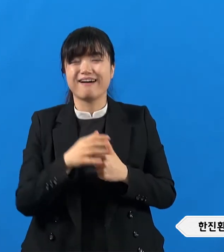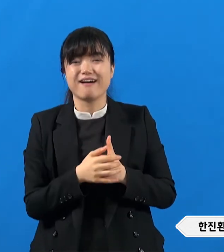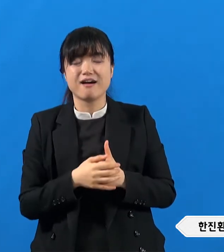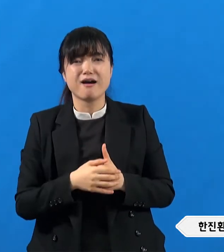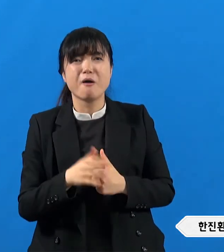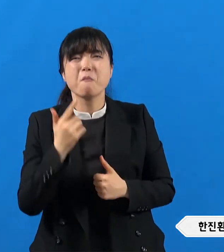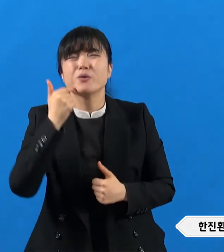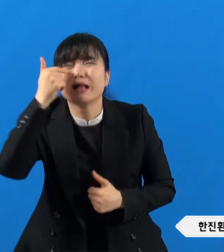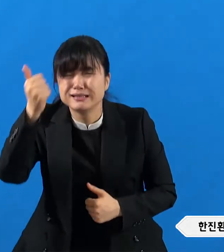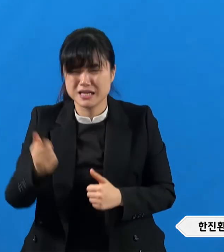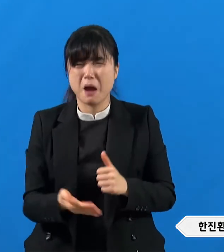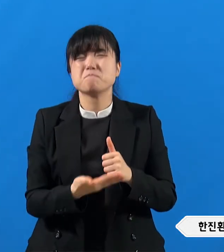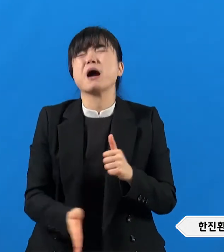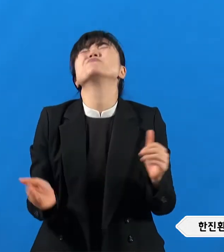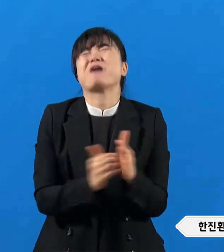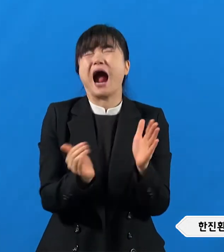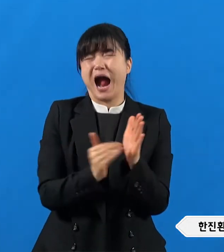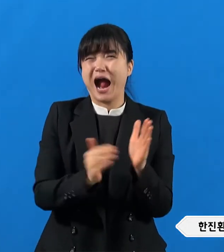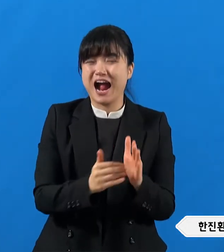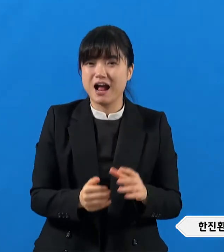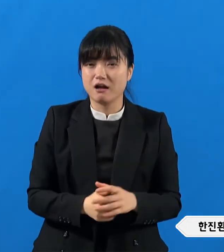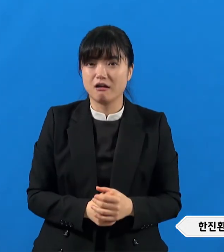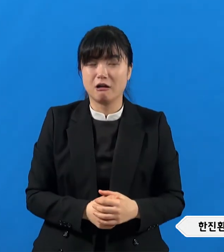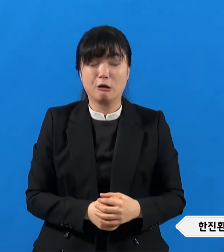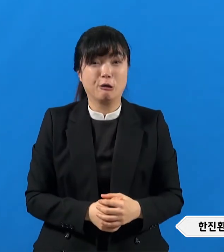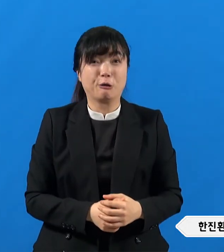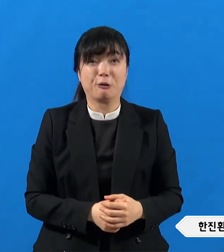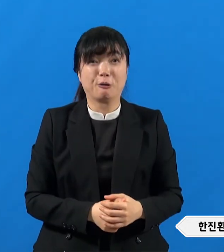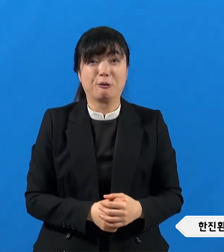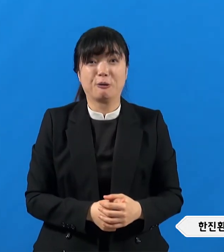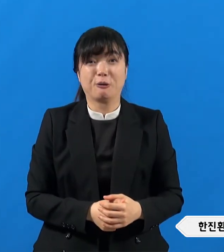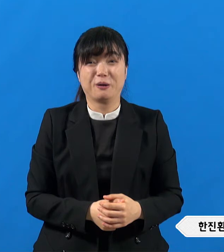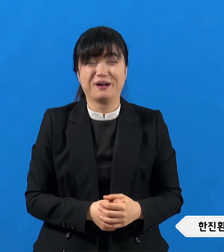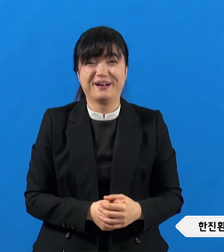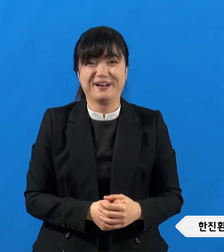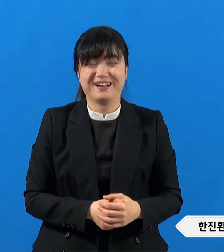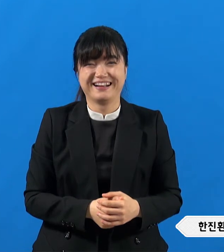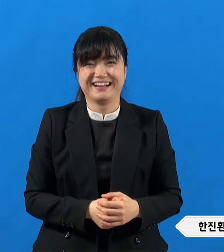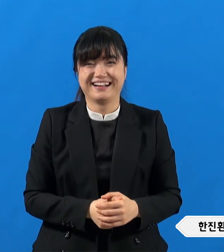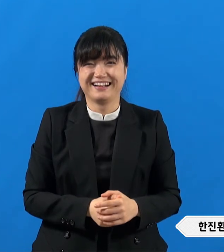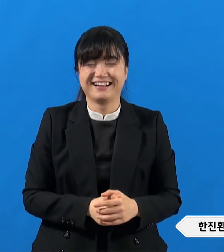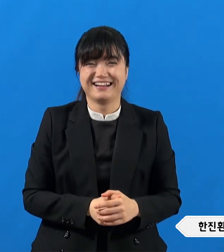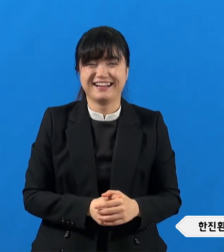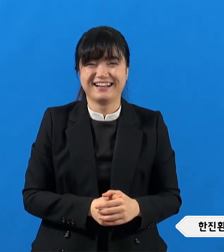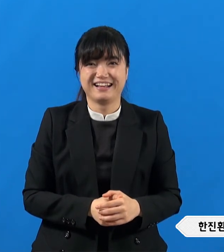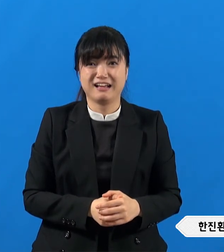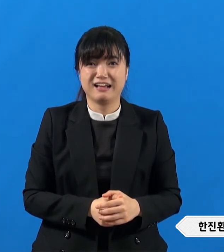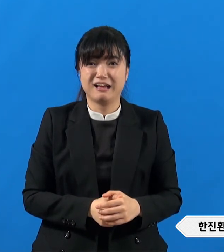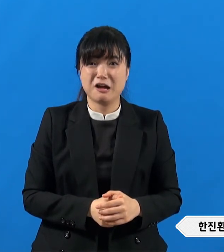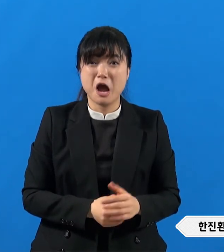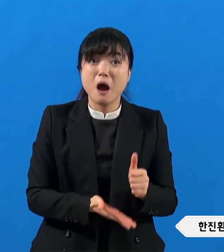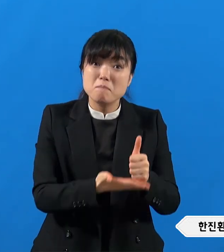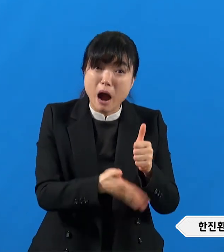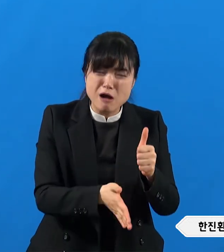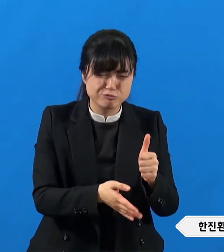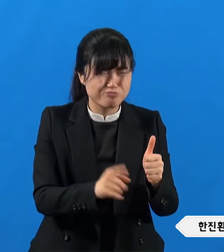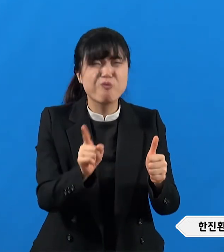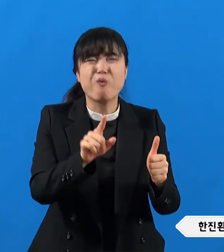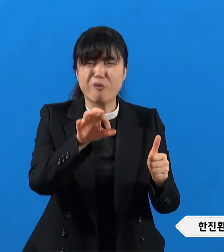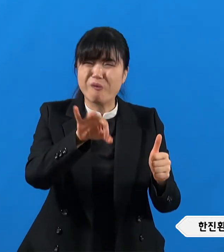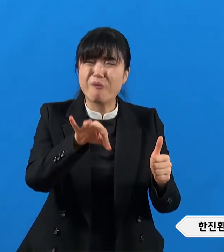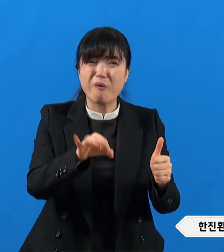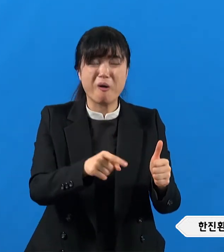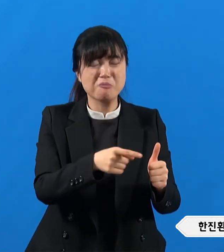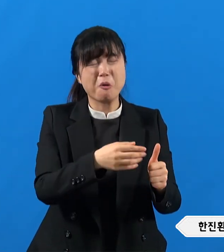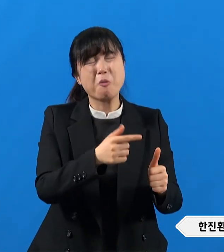왔습니다. 목사님, 방구 나왔습니다. 그 흔한 방구가 그렇게 고마울